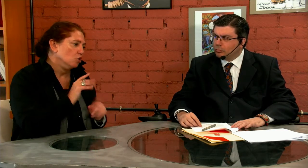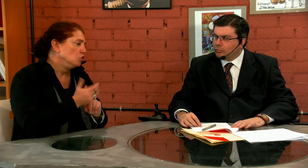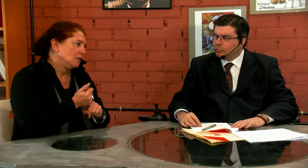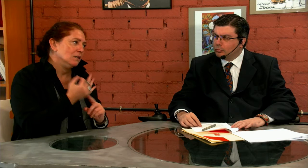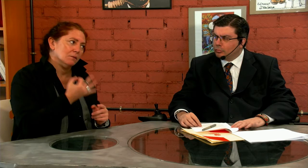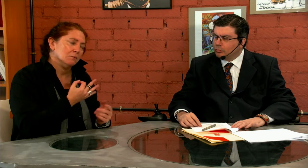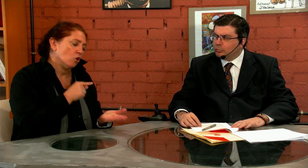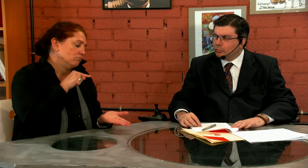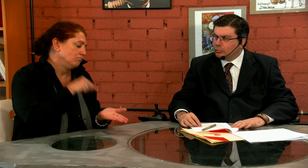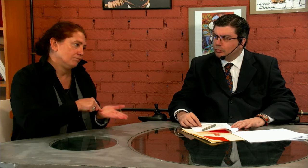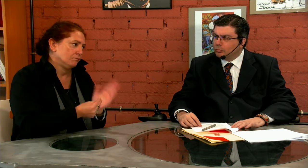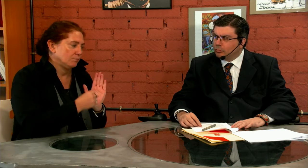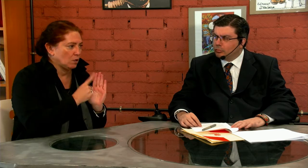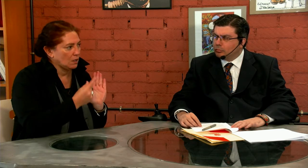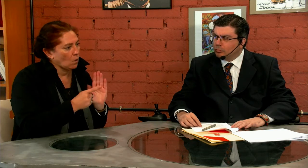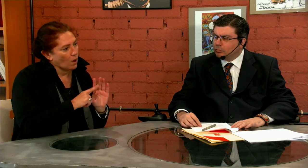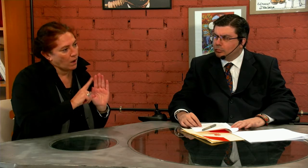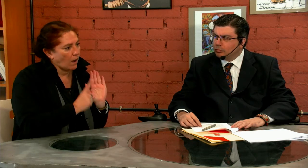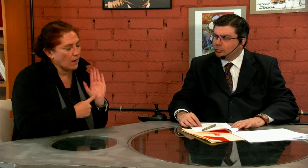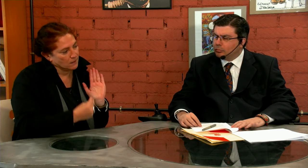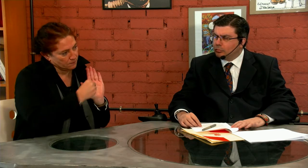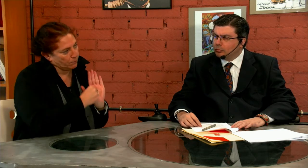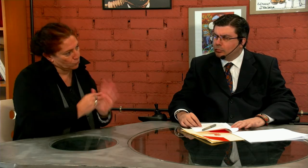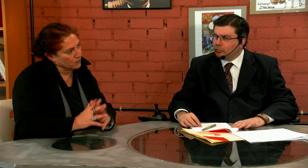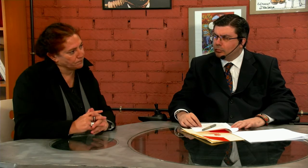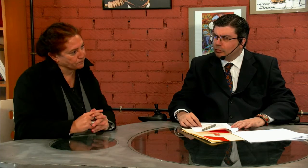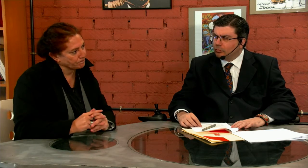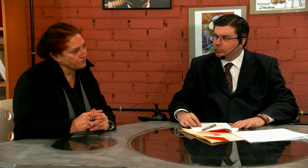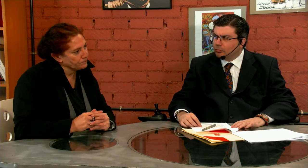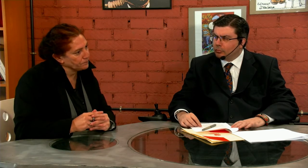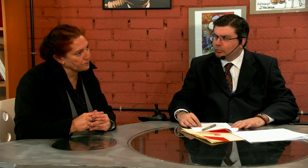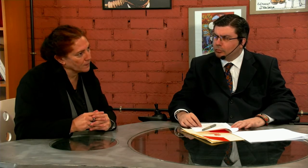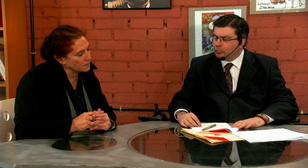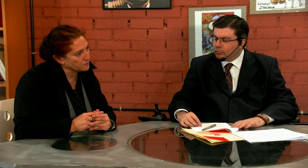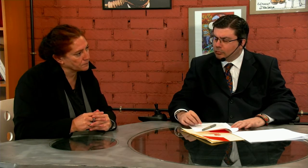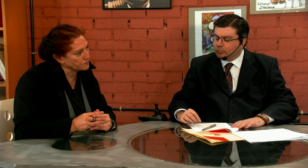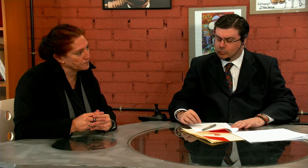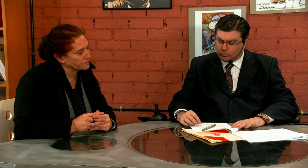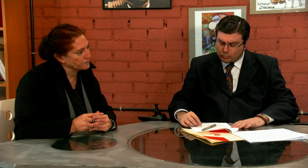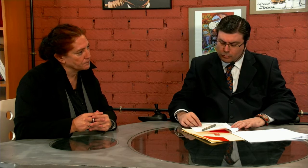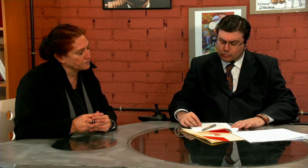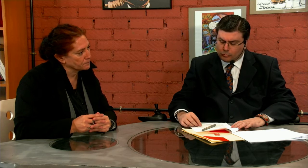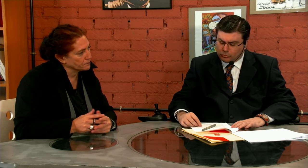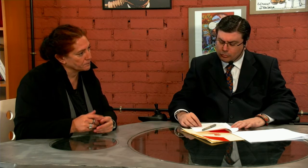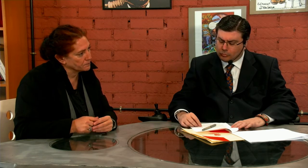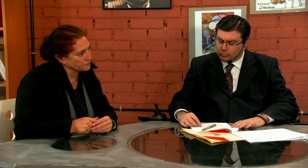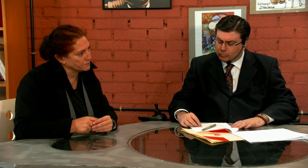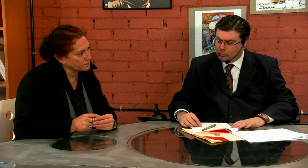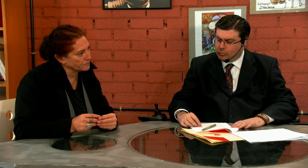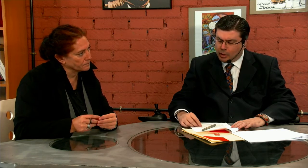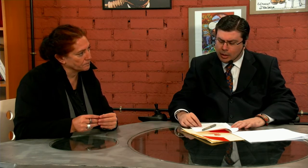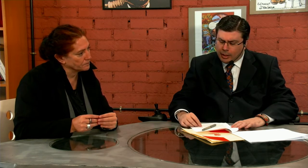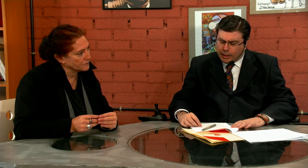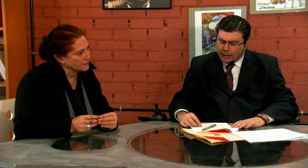año, 2014, hemos conseguido ciertas cosas, pero ya nos hemos propuesto como reto para el año que viene ese desarrollo